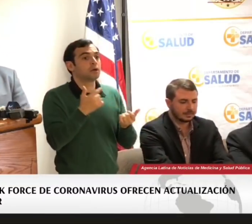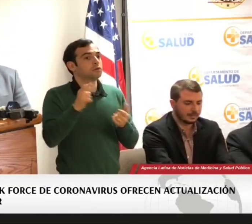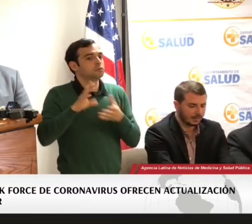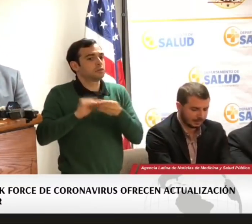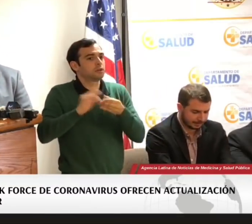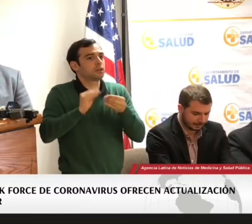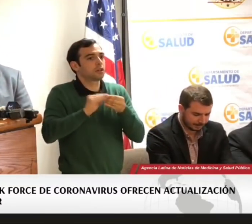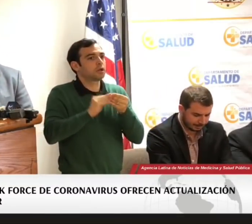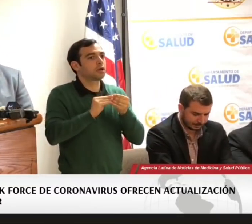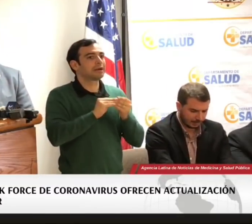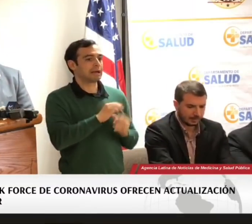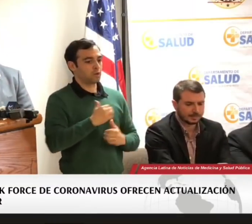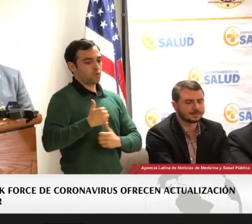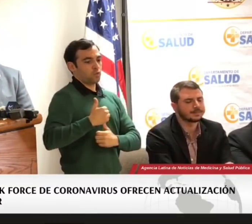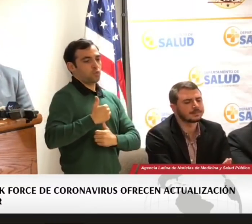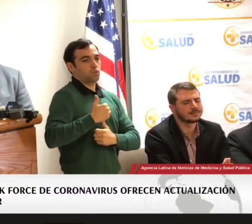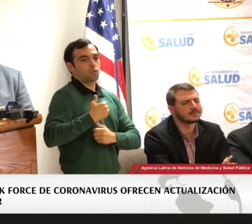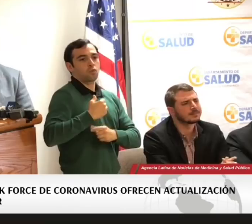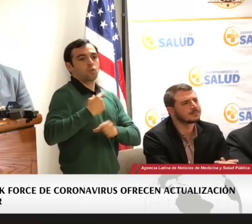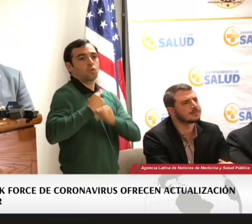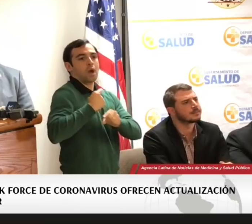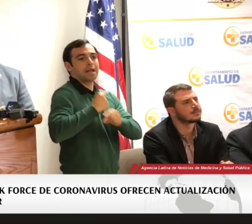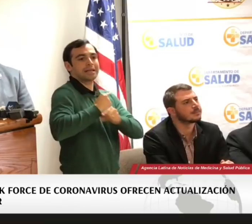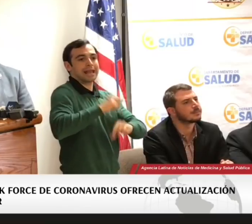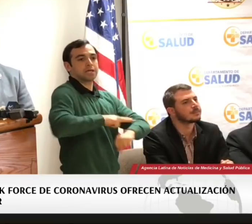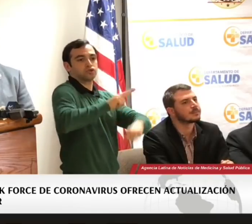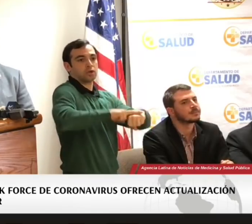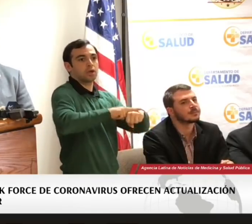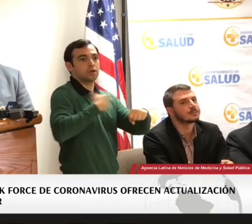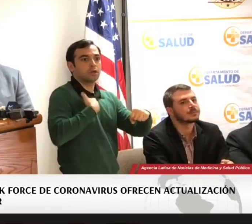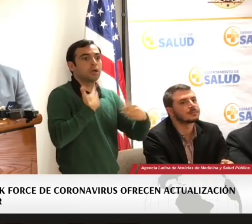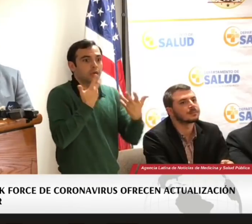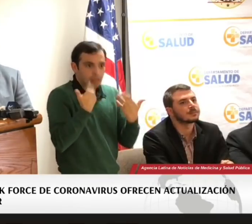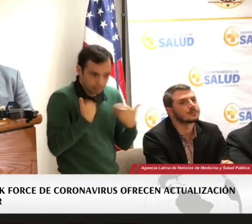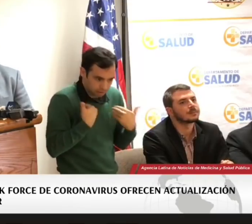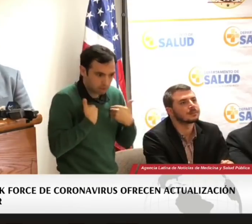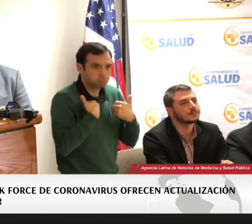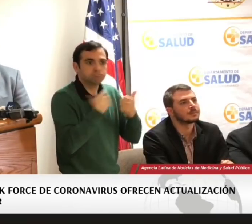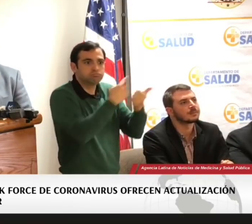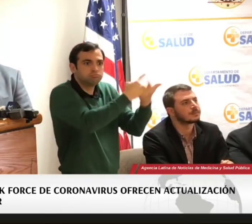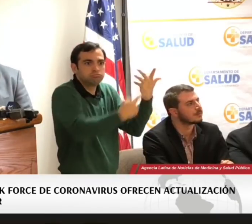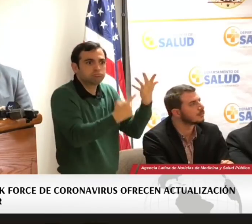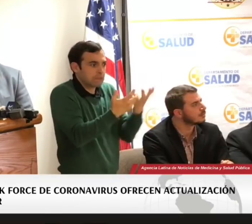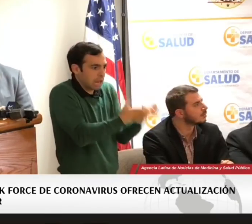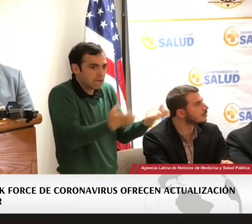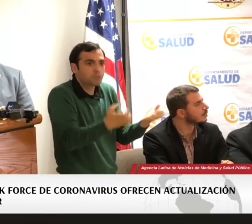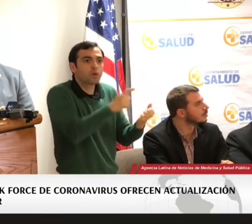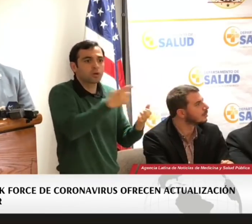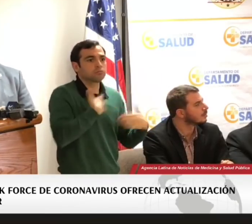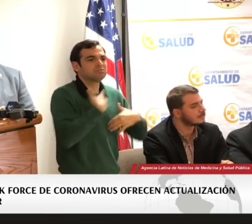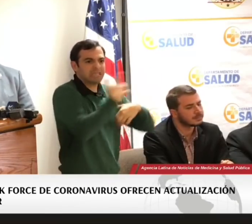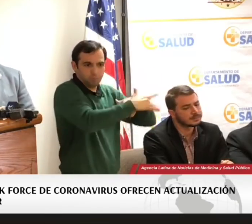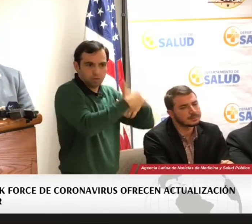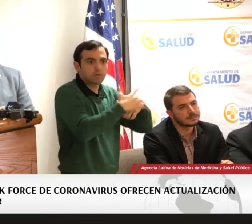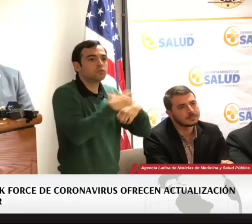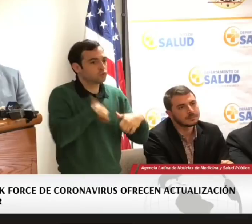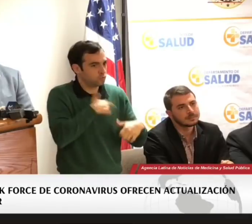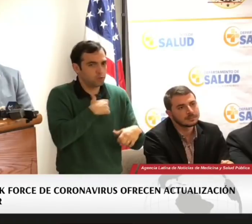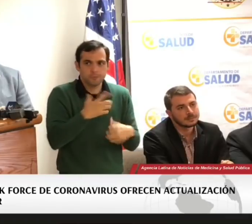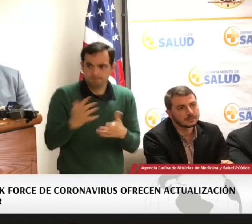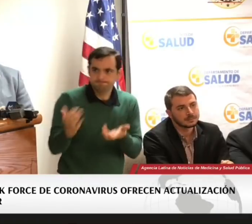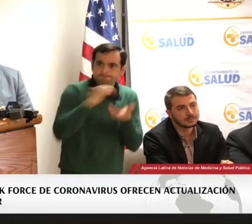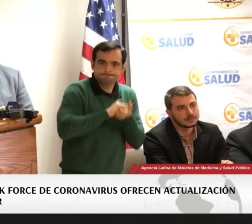unas unidades médicas y que, de ser necesario, pues podemos coordinar con ellos los diferentes espacios que tiene la Guardia Nacional. Nuevo